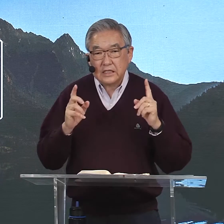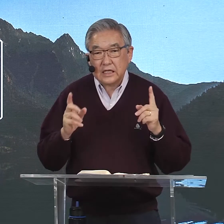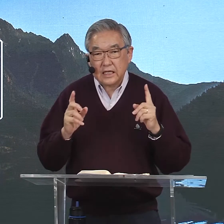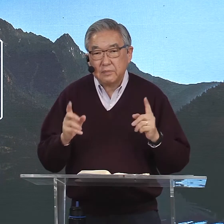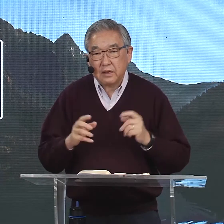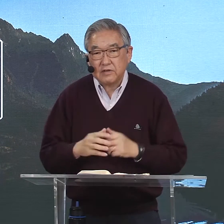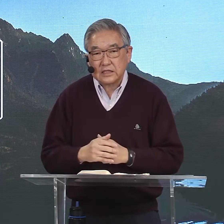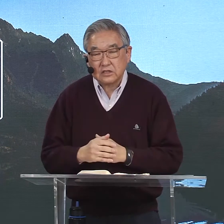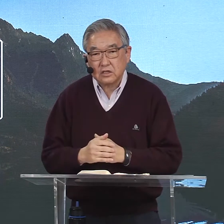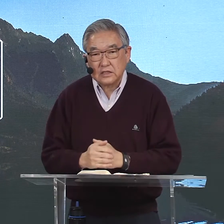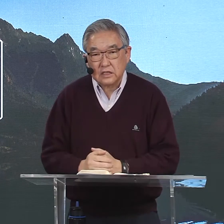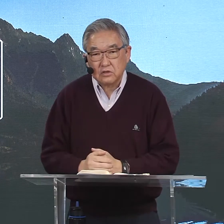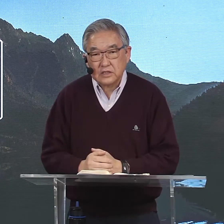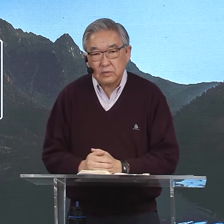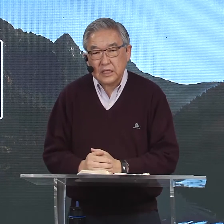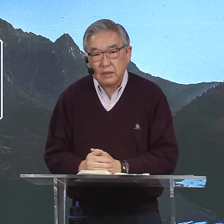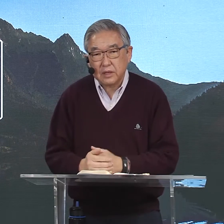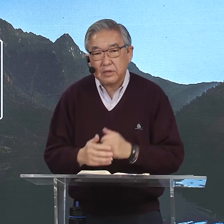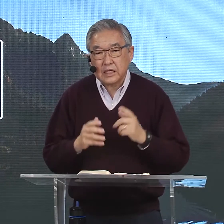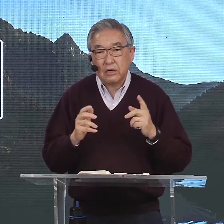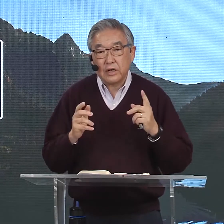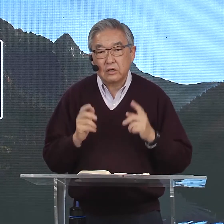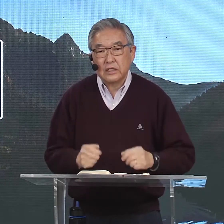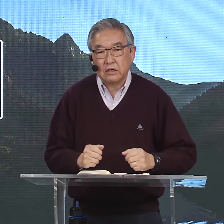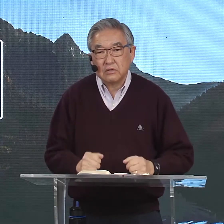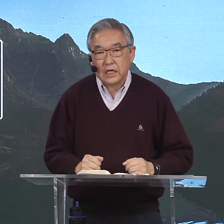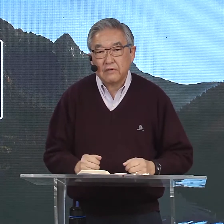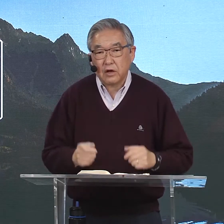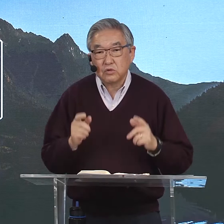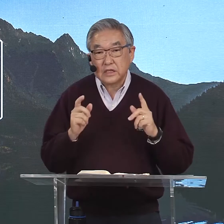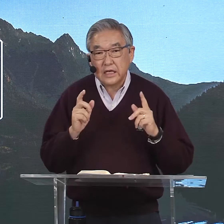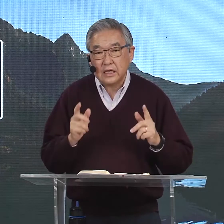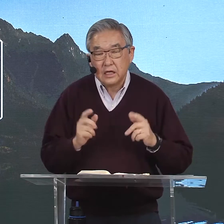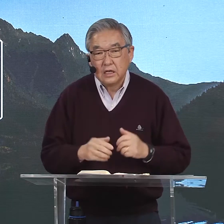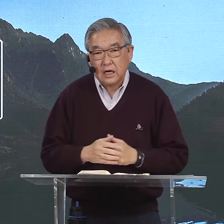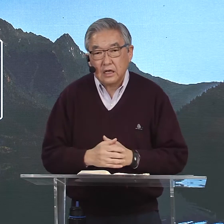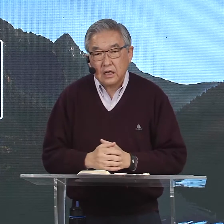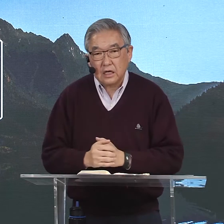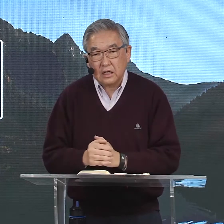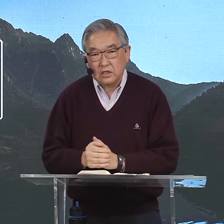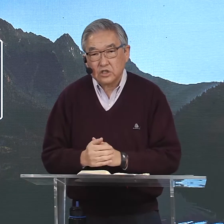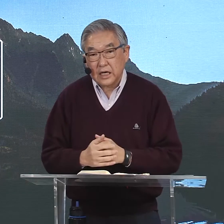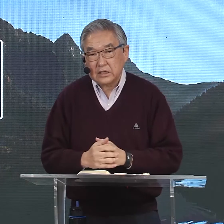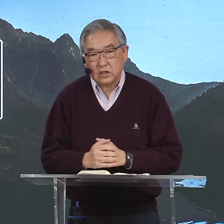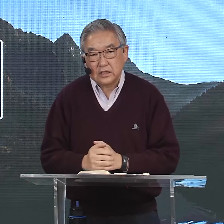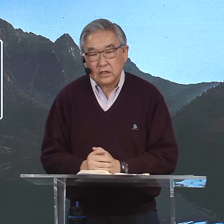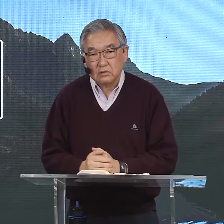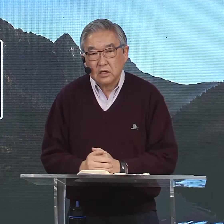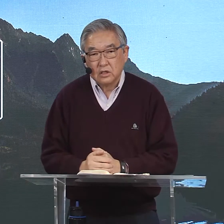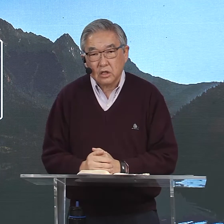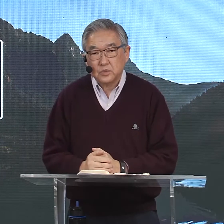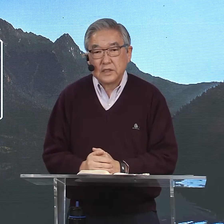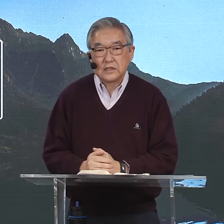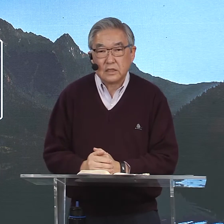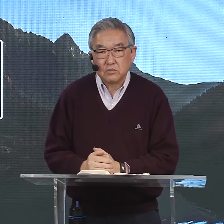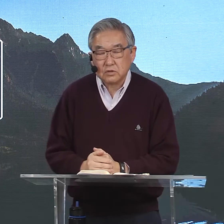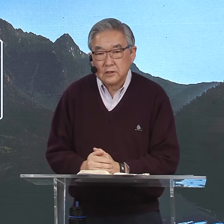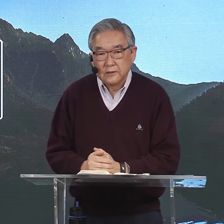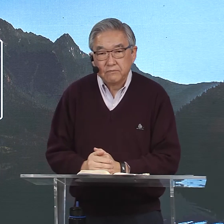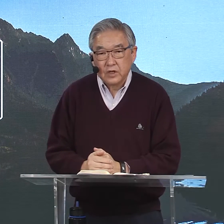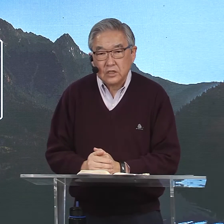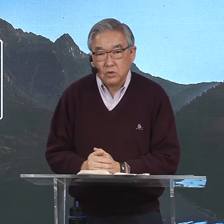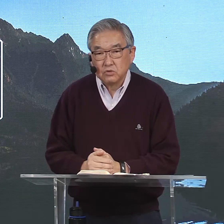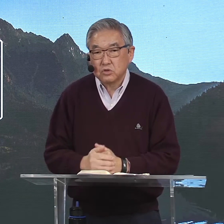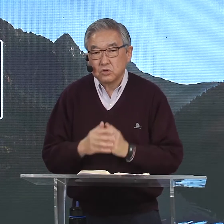ninguém é que está aqui para ver sozinho nós estamos aqui para bancar o herói não ninguém vai conseguir chegar sozinho nós